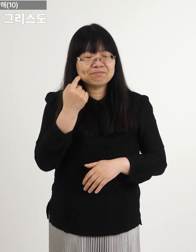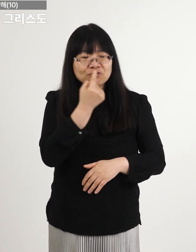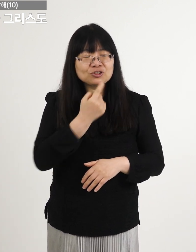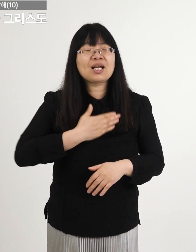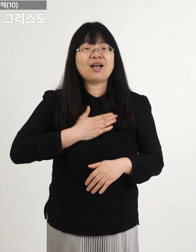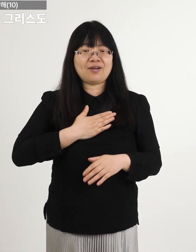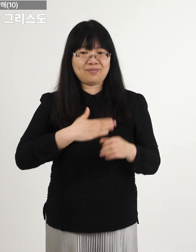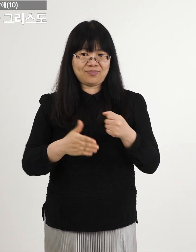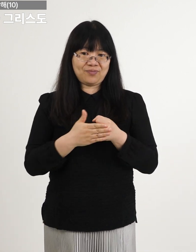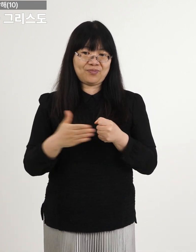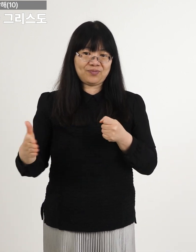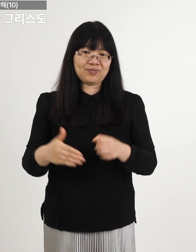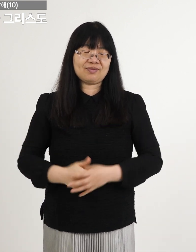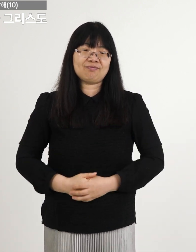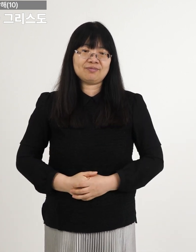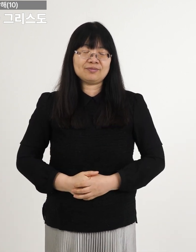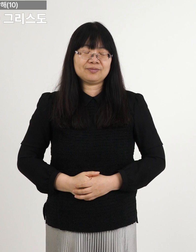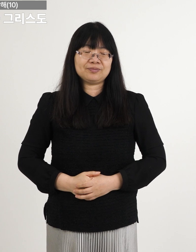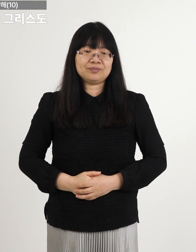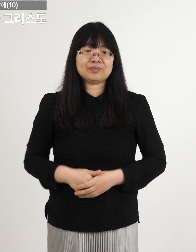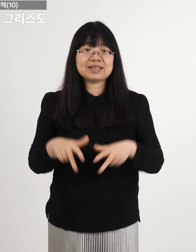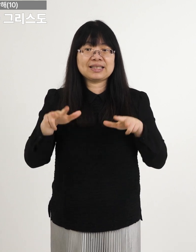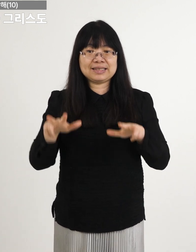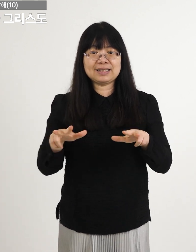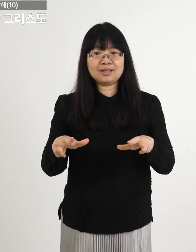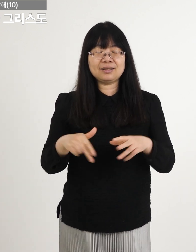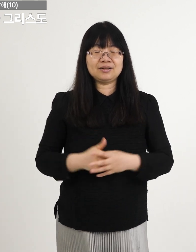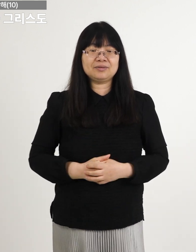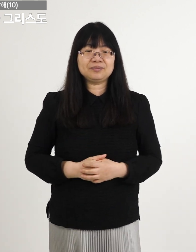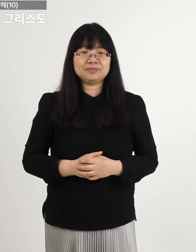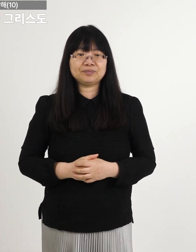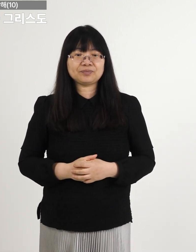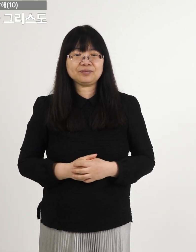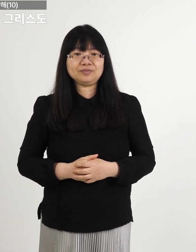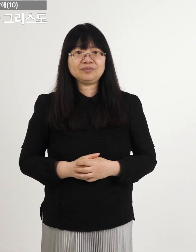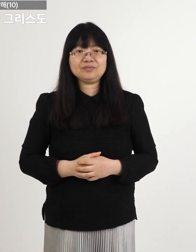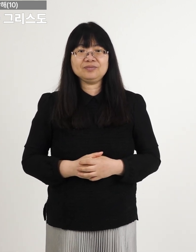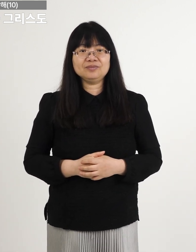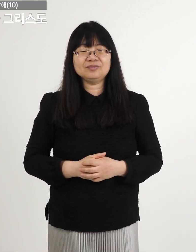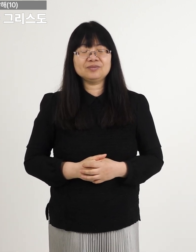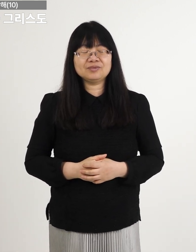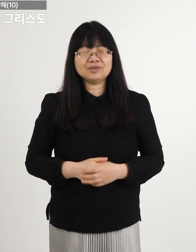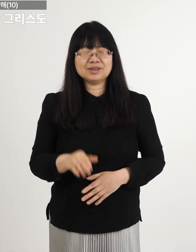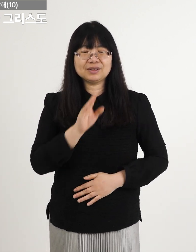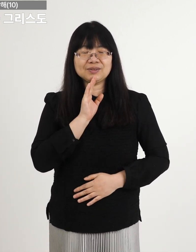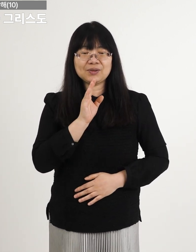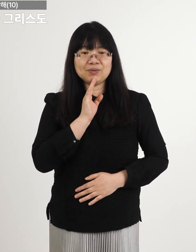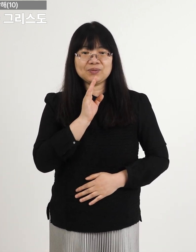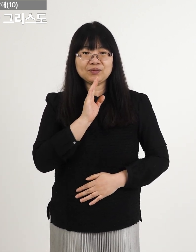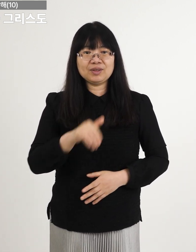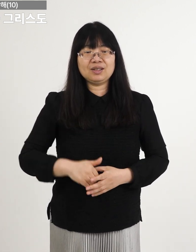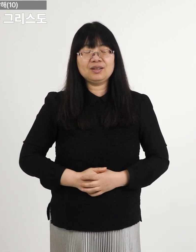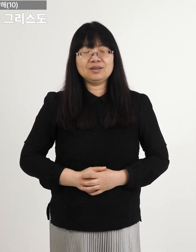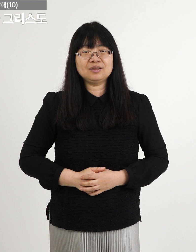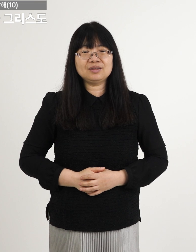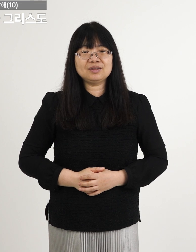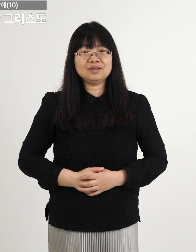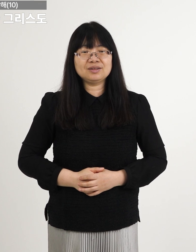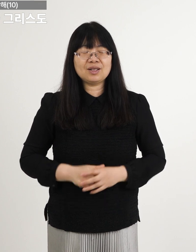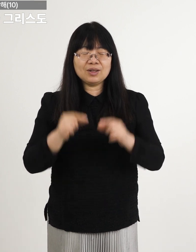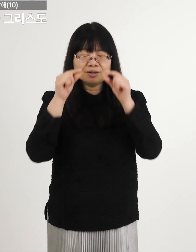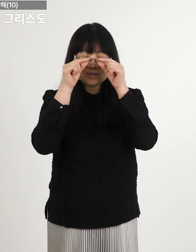줄 아오니 이제야 아주 실눈 같은 눈이